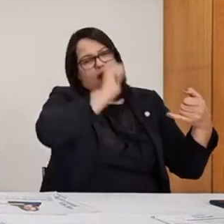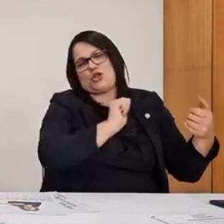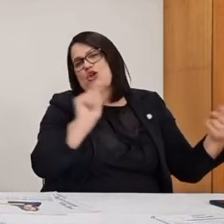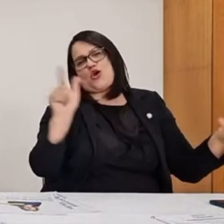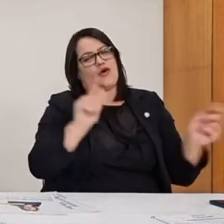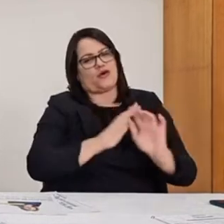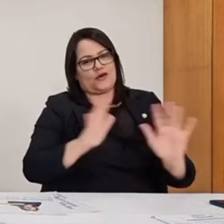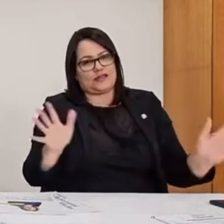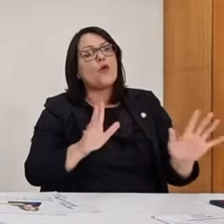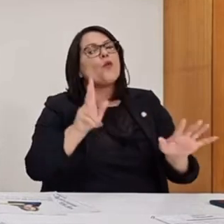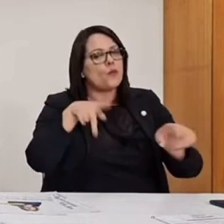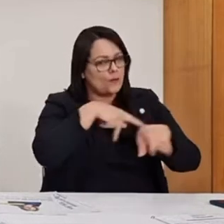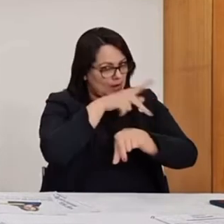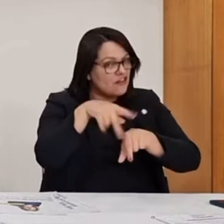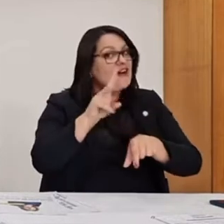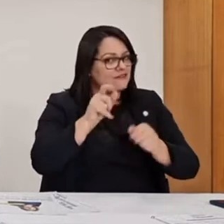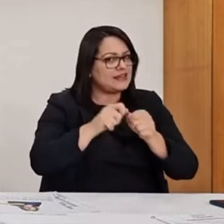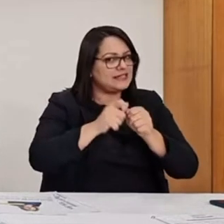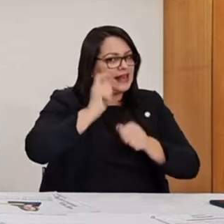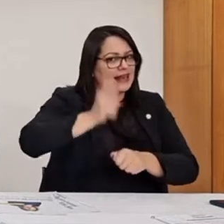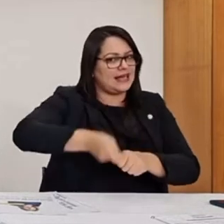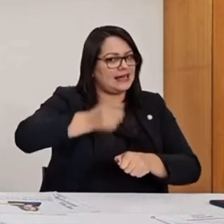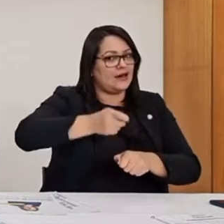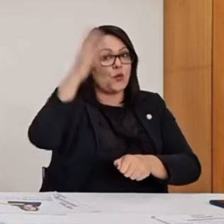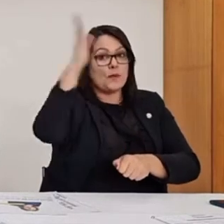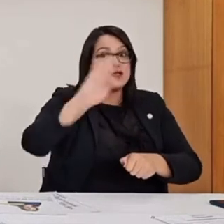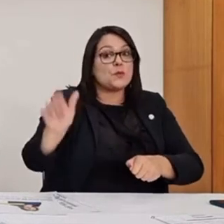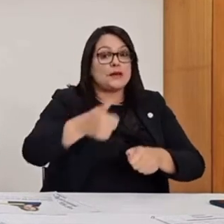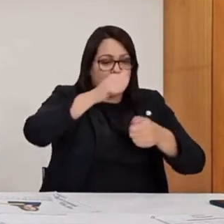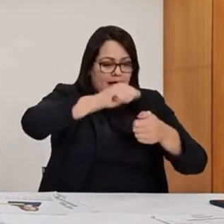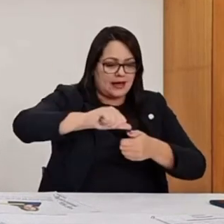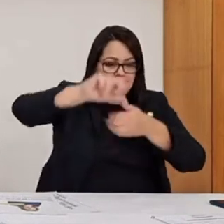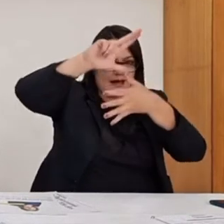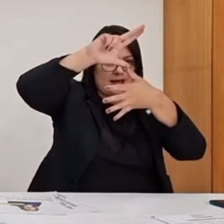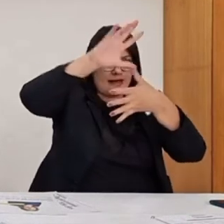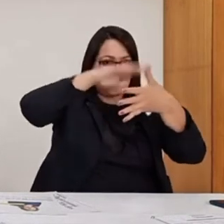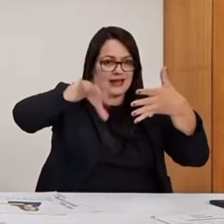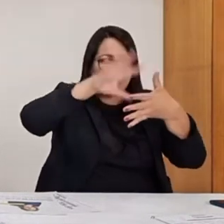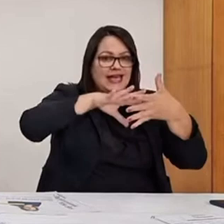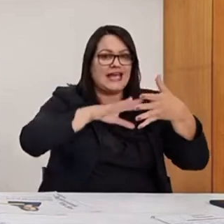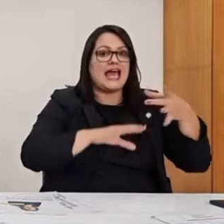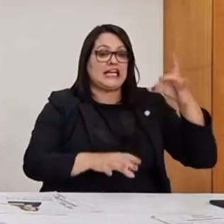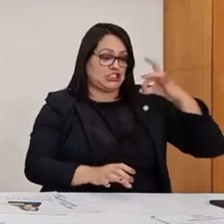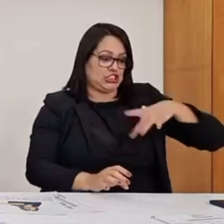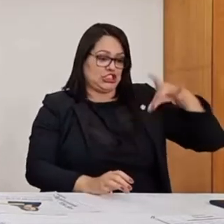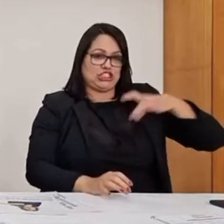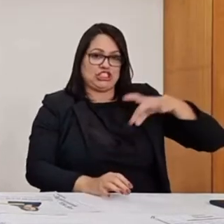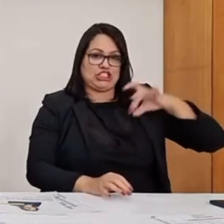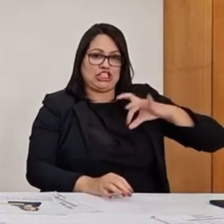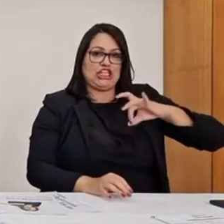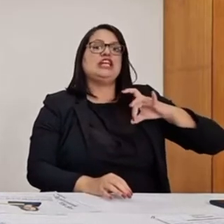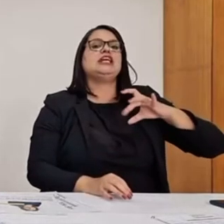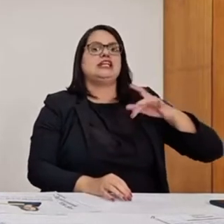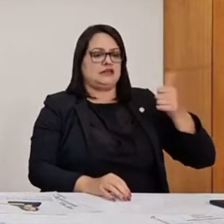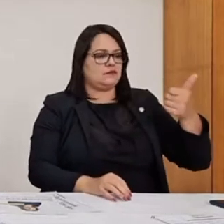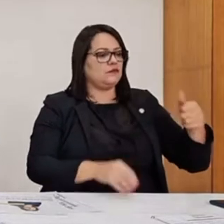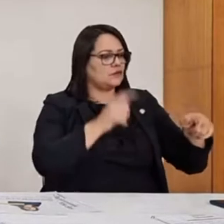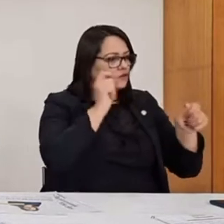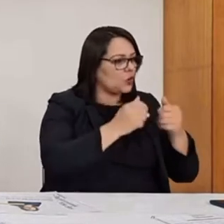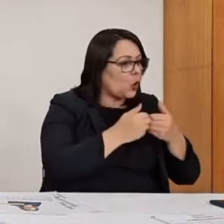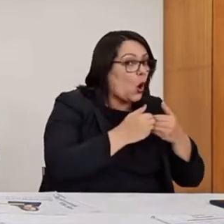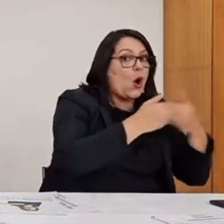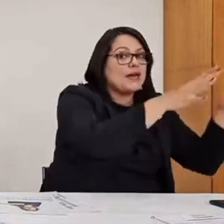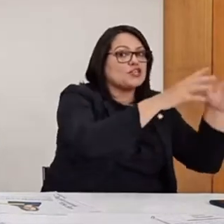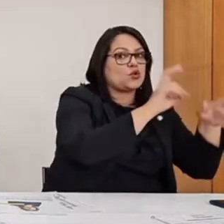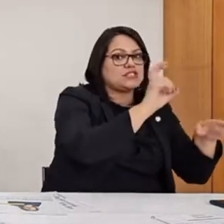primeiro país da América Latina, presidente, a colocar o 5G funcionando. O Chile saiu na nossa frente o ano passado, fizeram o leilão, entrou na justiça, não tem o